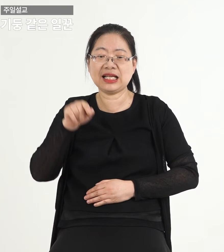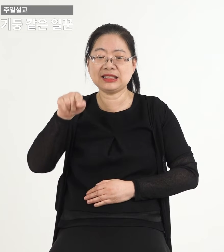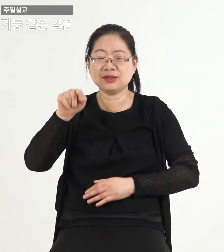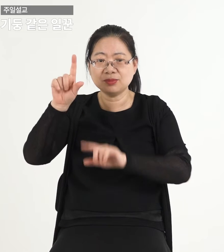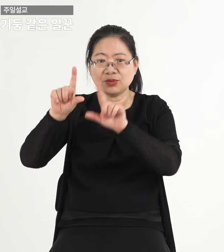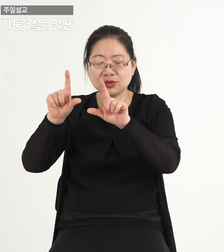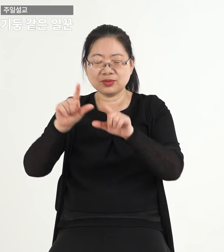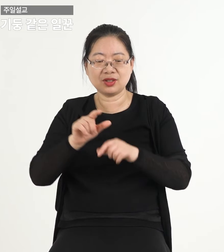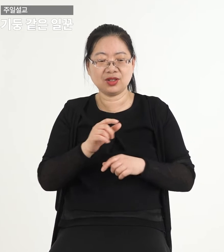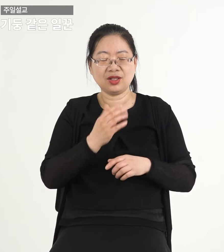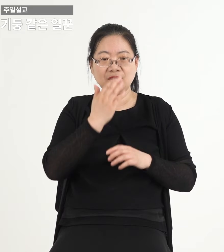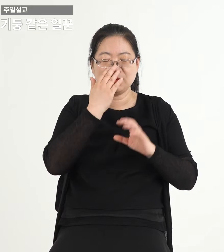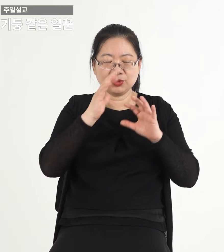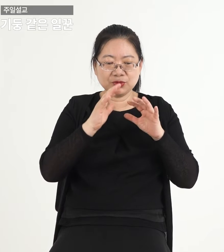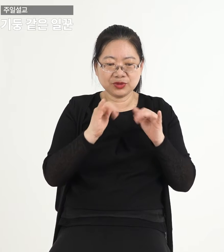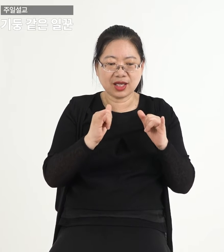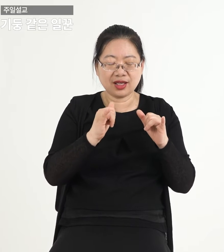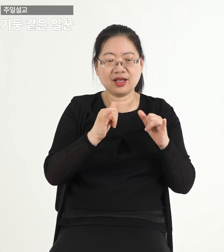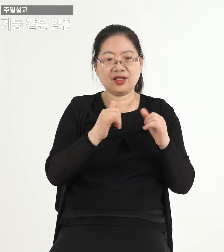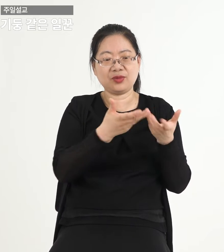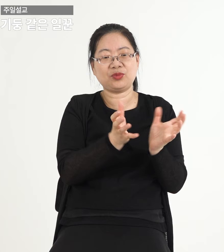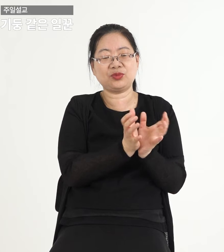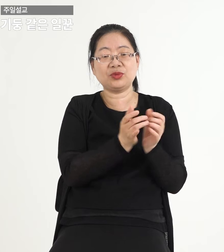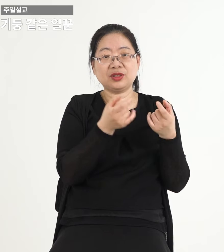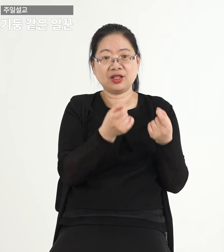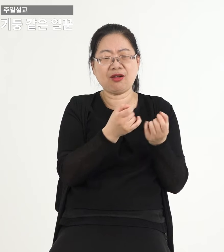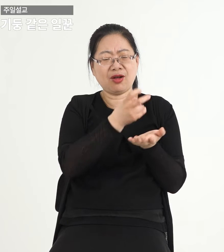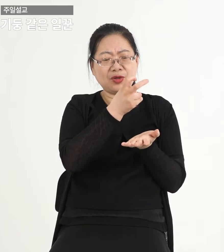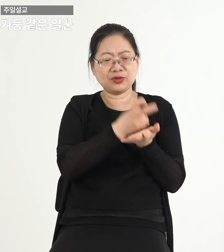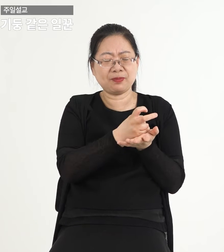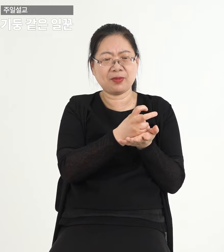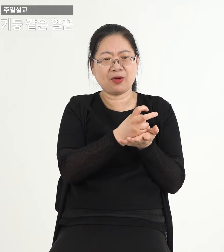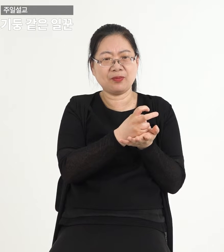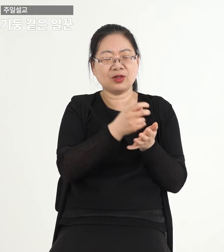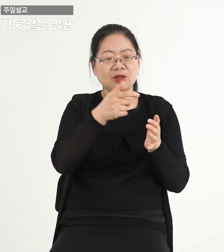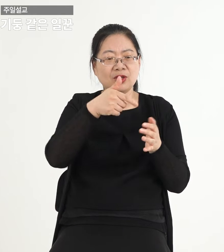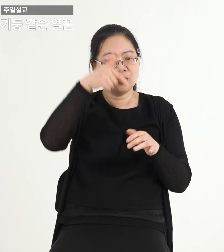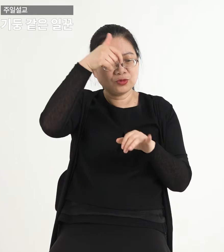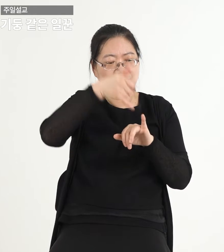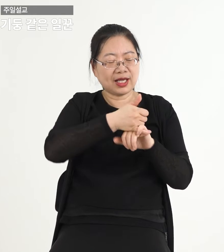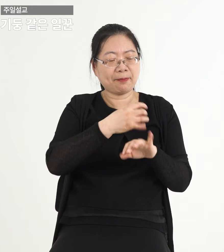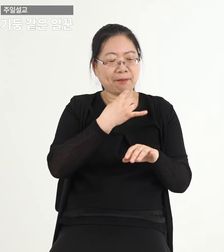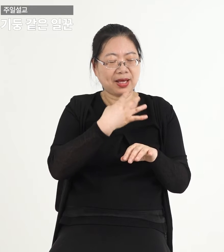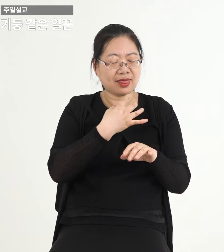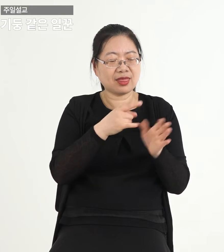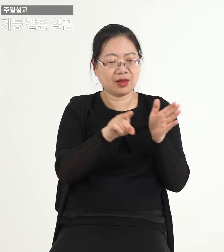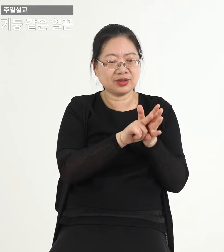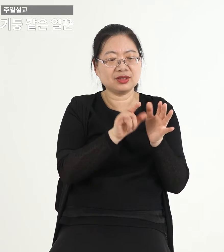하면 유대 공동체와 같이 율법주의에 뿌리하고 있는 거예요.